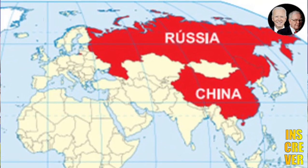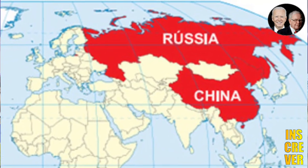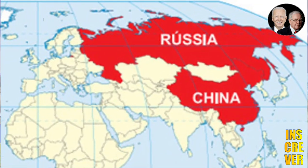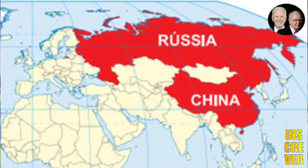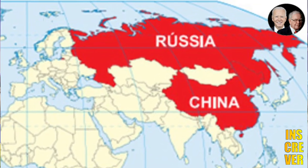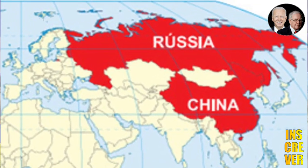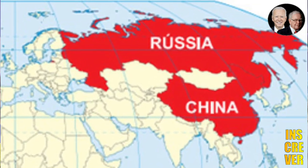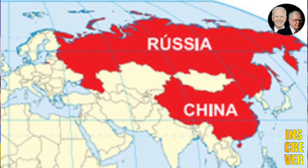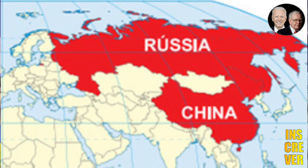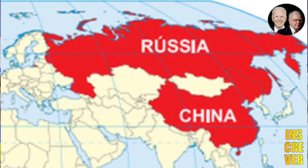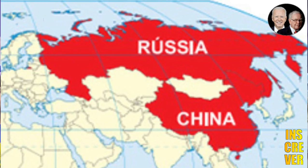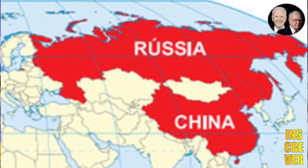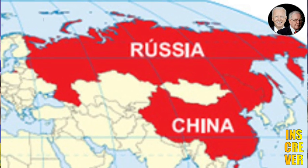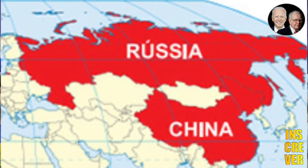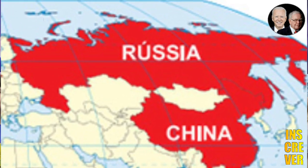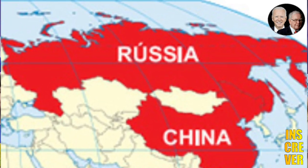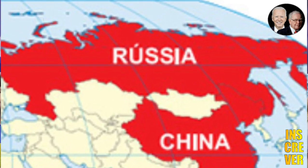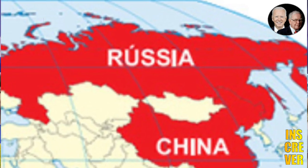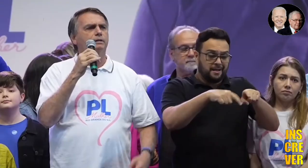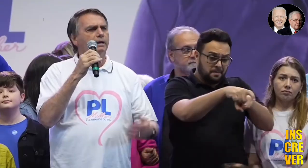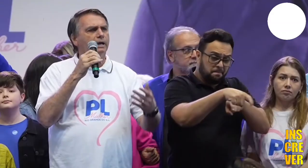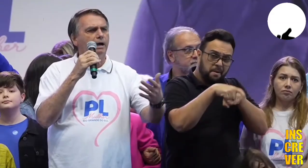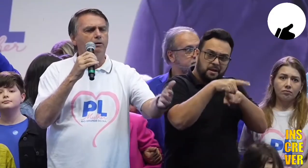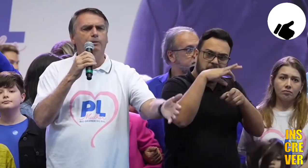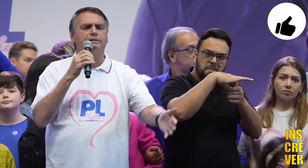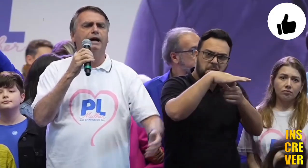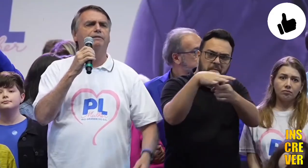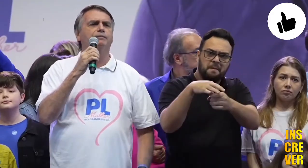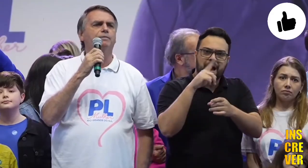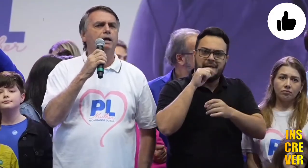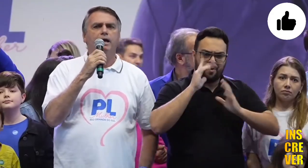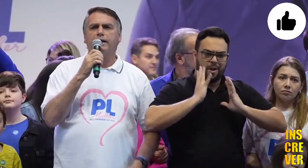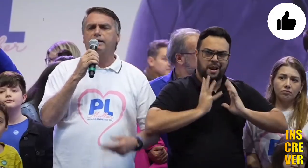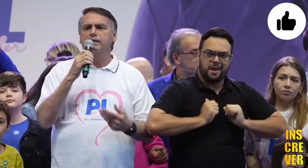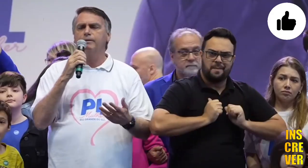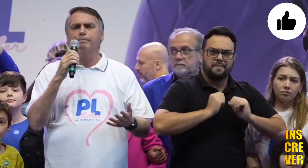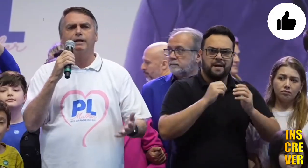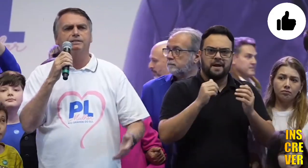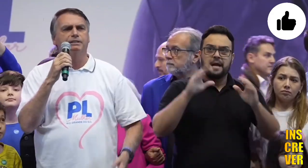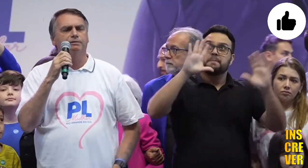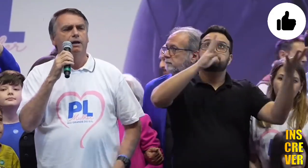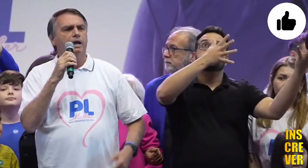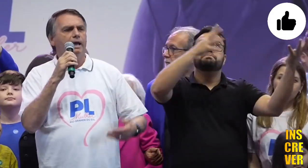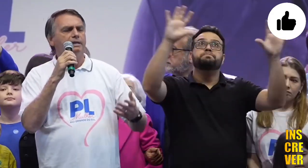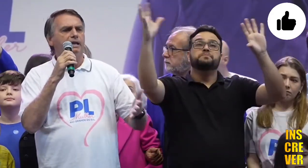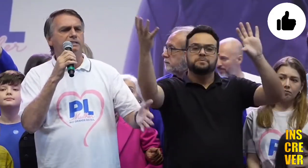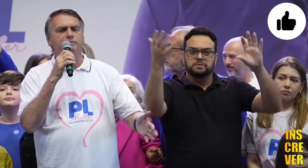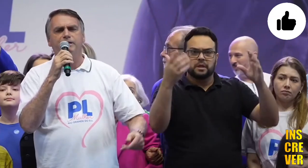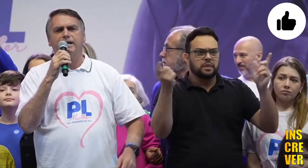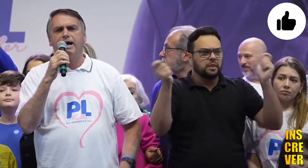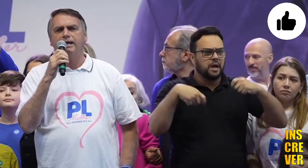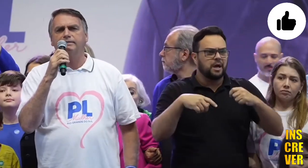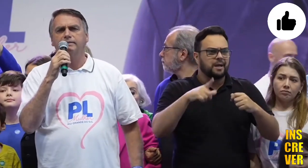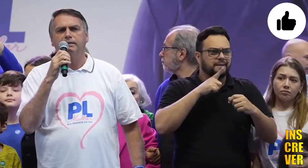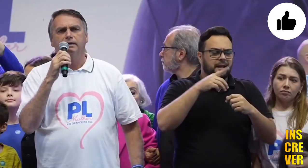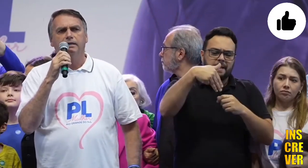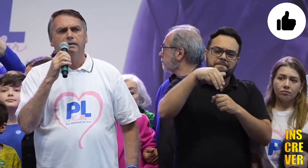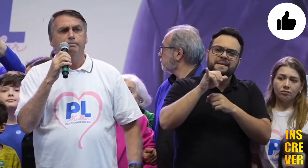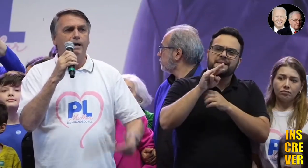eles. É o solo agricultável, é água potável, é clima aprazível, é riquezas